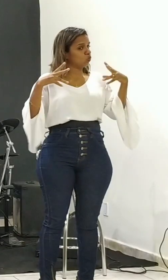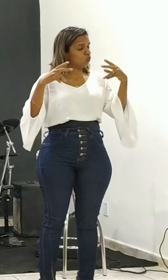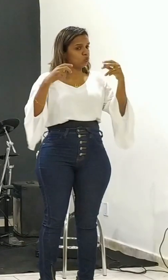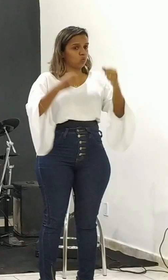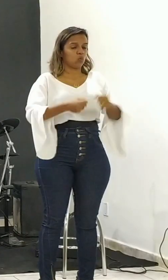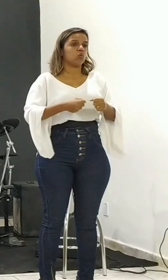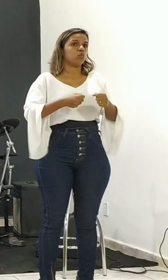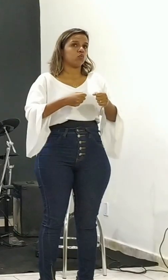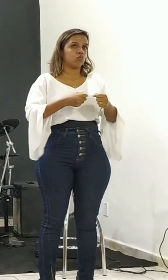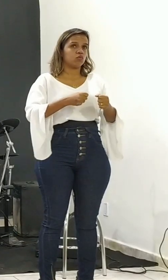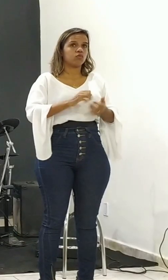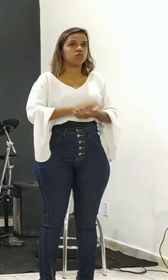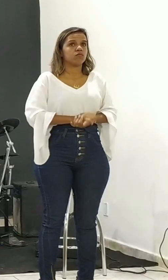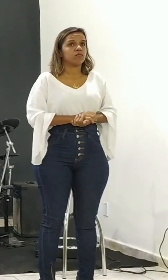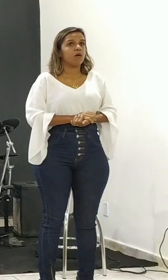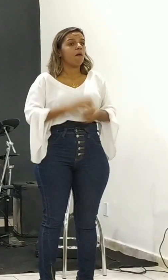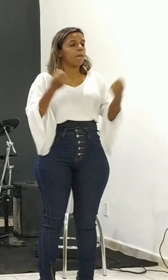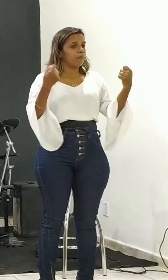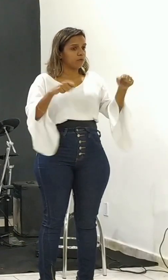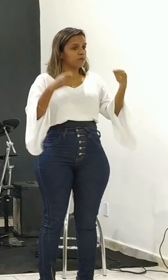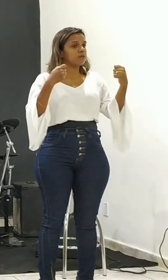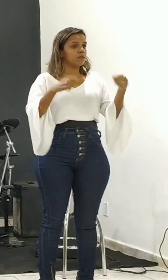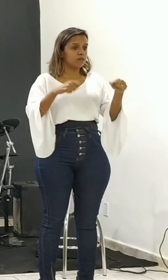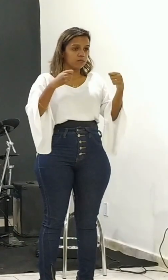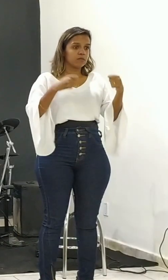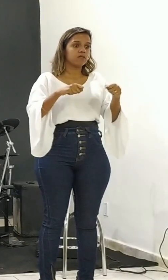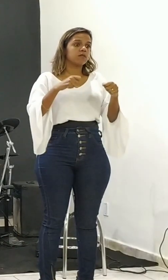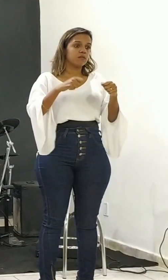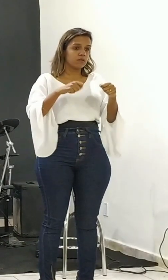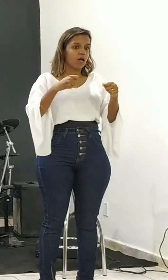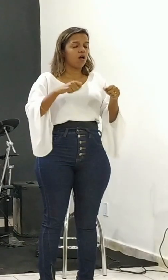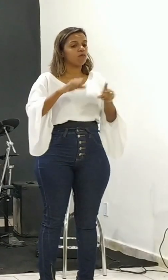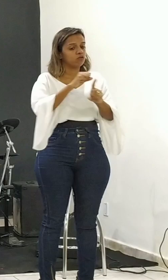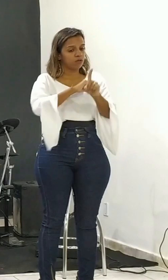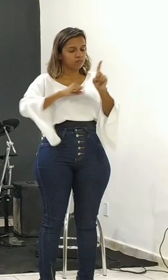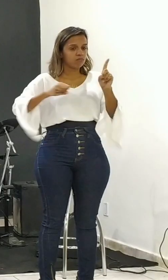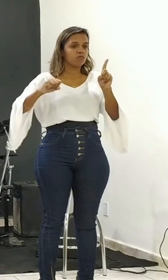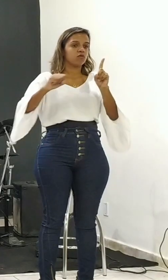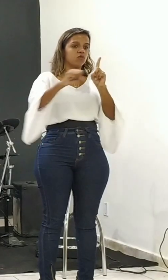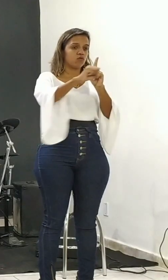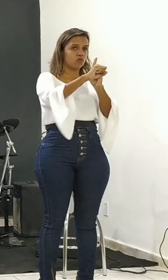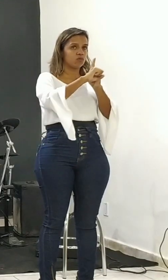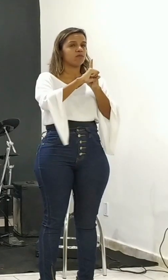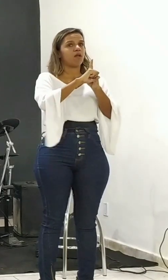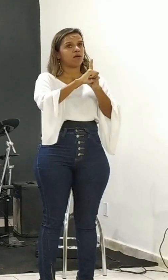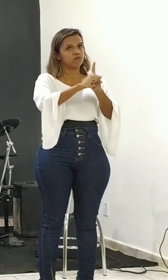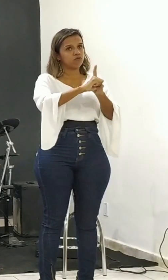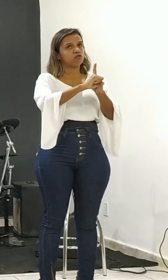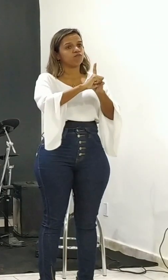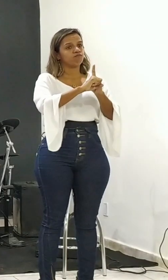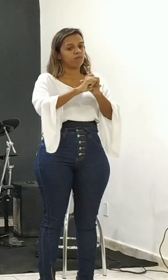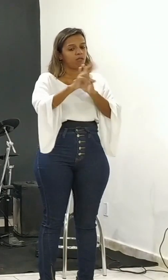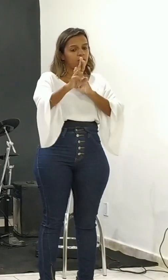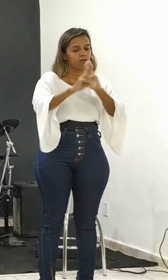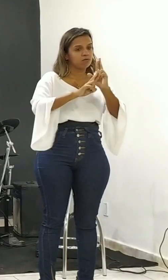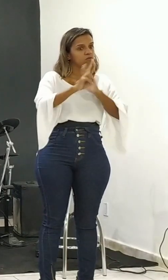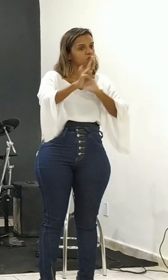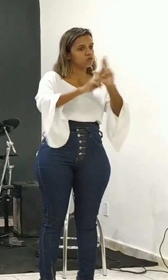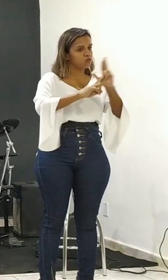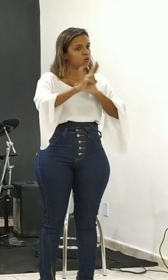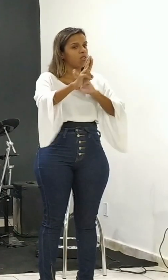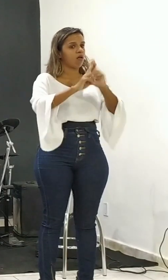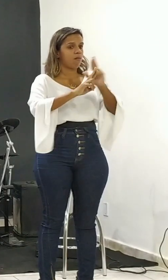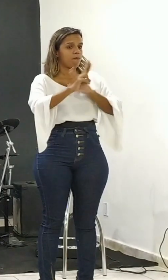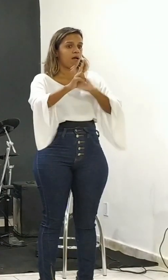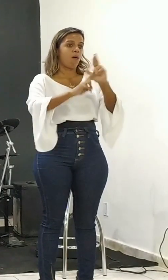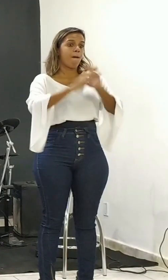todos esses passos, precisamos estar em sociedade. Logo, relacionamento é